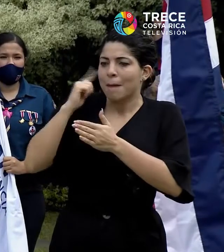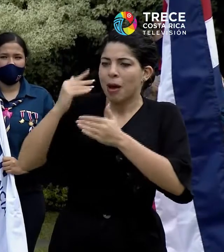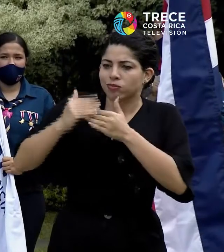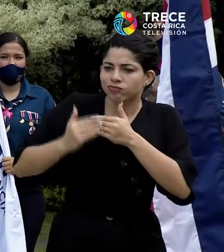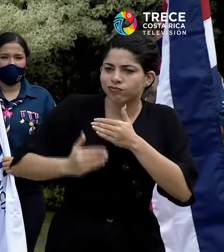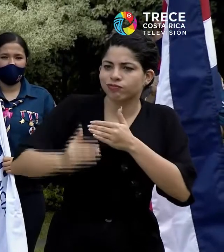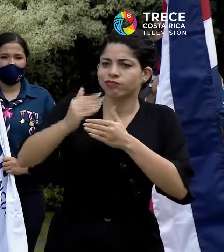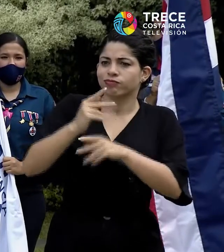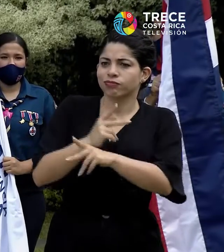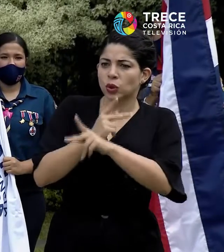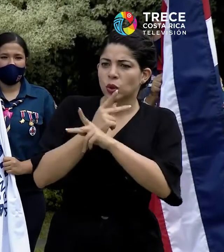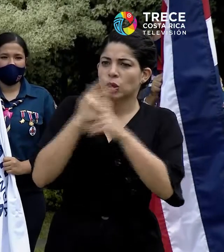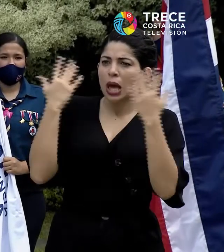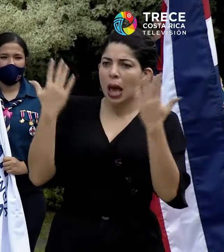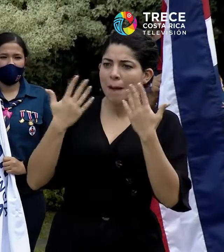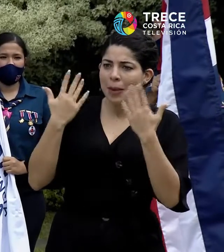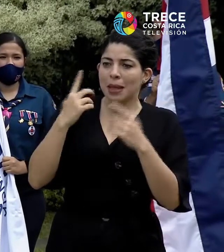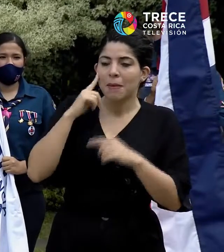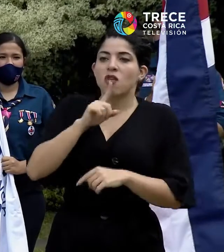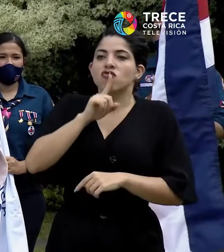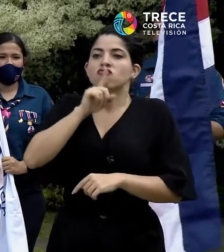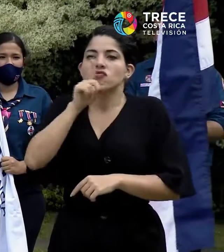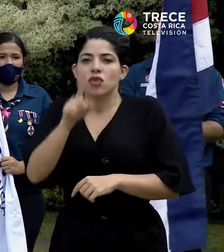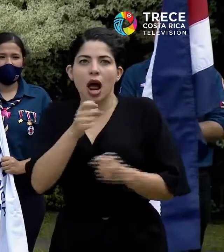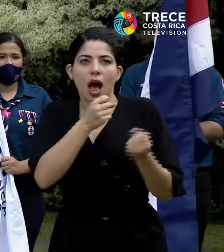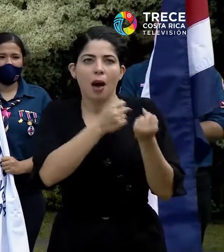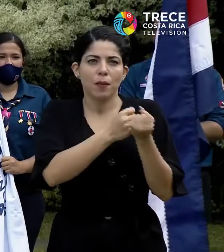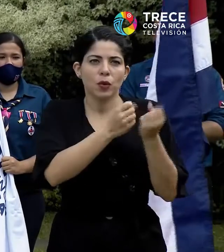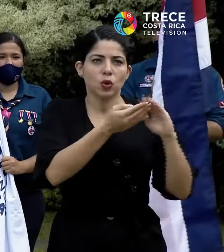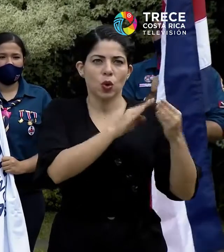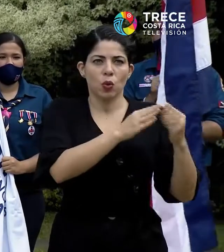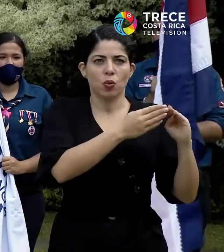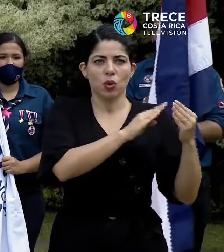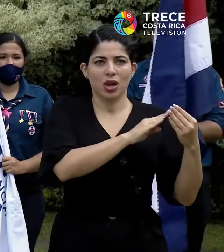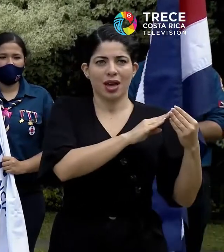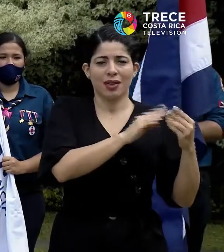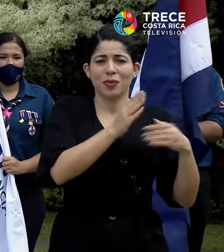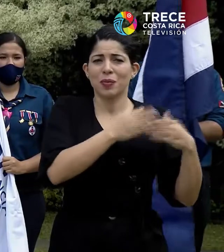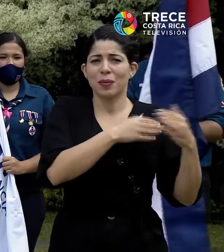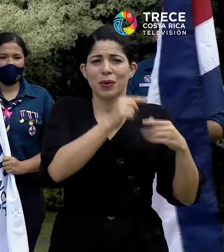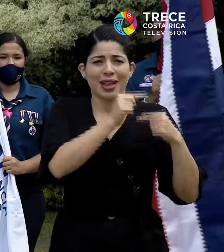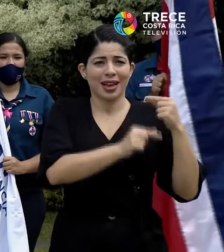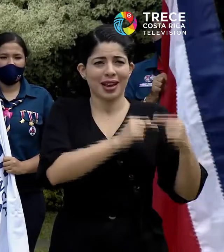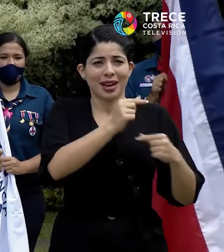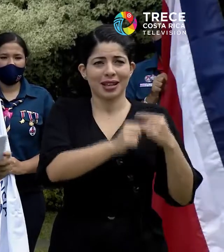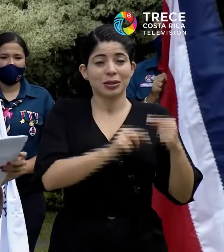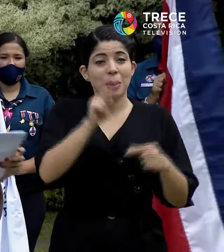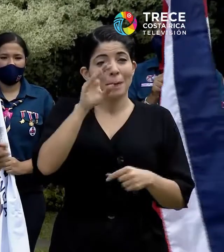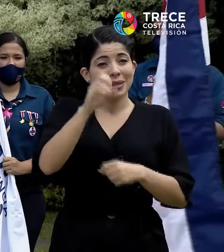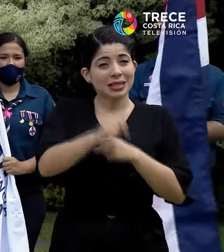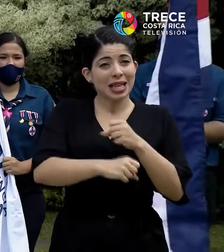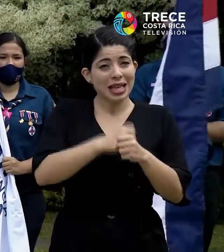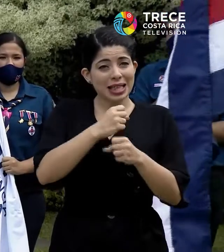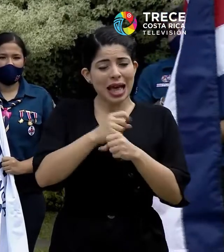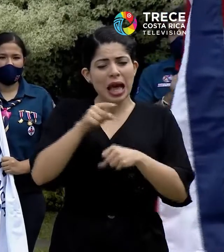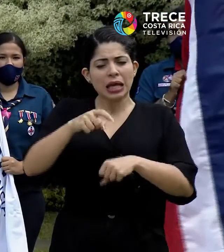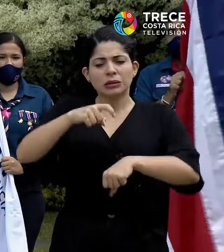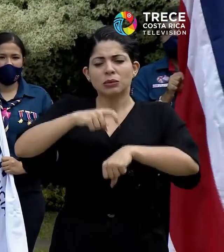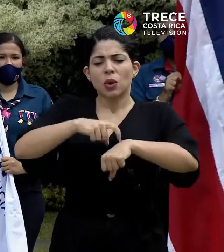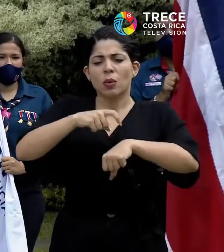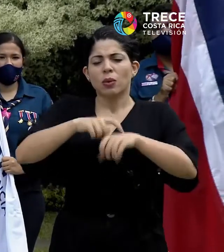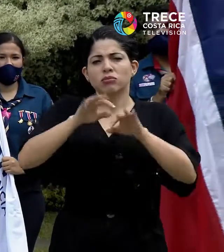verdadero sustento a nuestras comunidades a lo largo de todas las generaciones. El Bicentenario es un momento bisagra que recoge